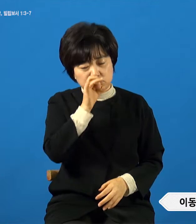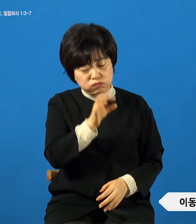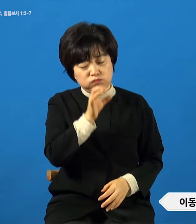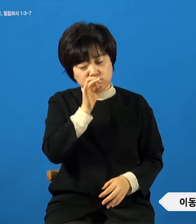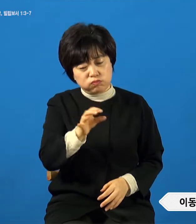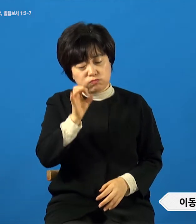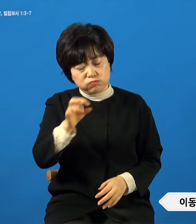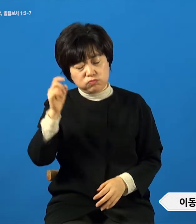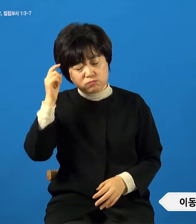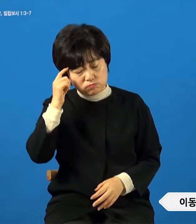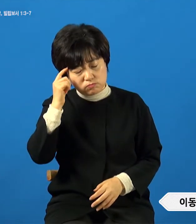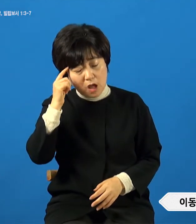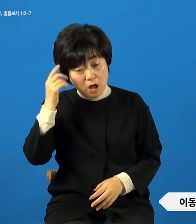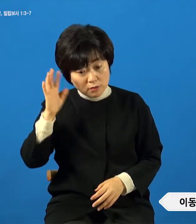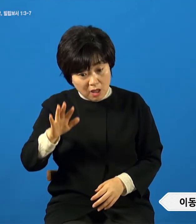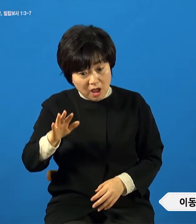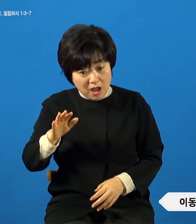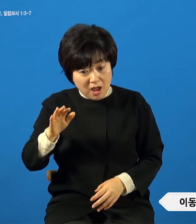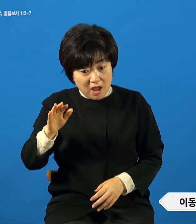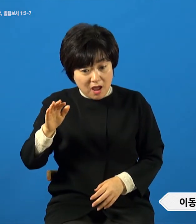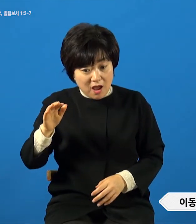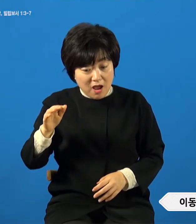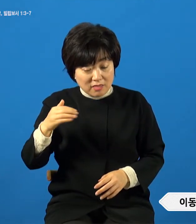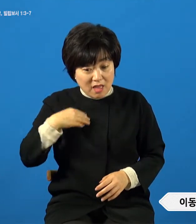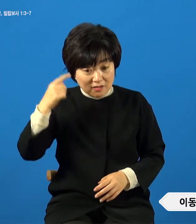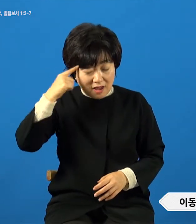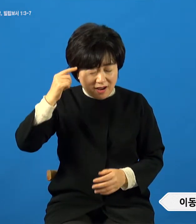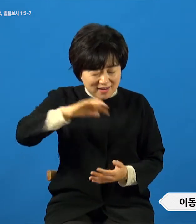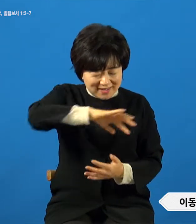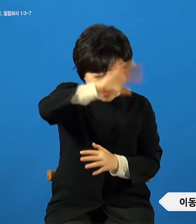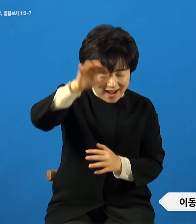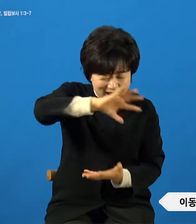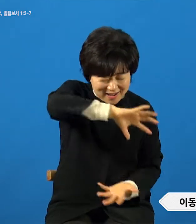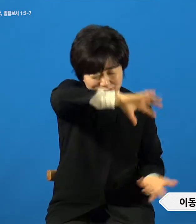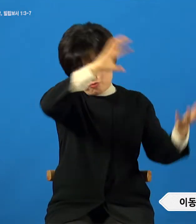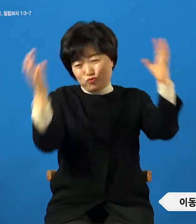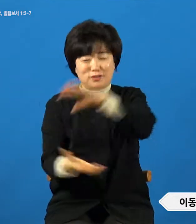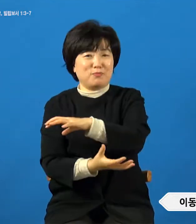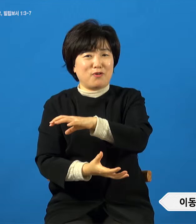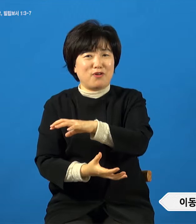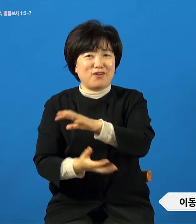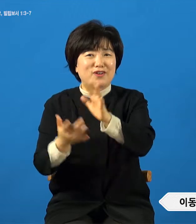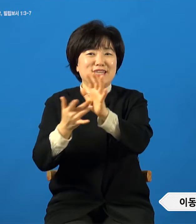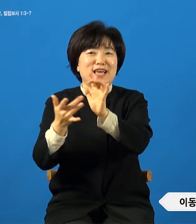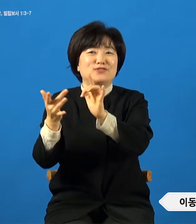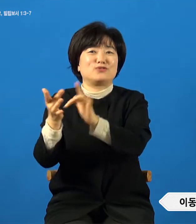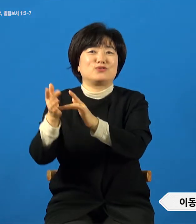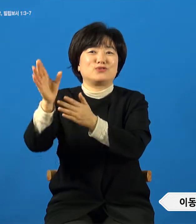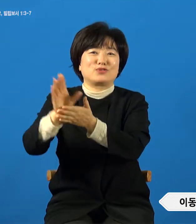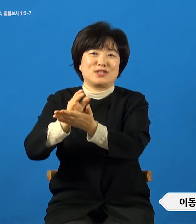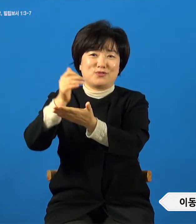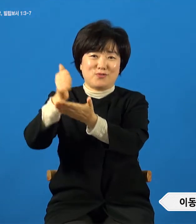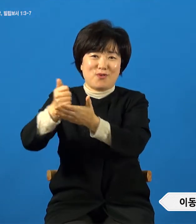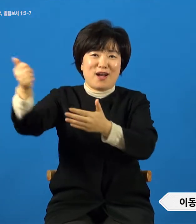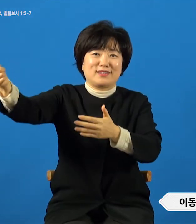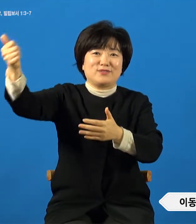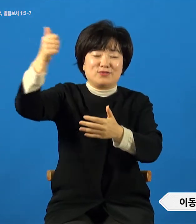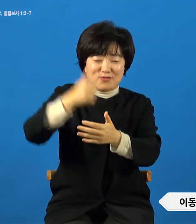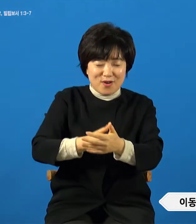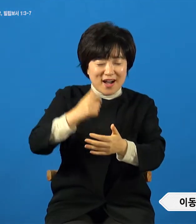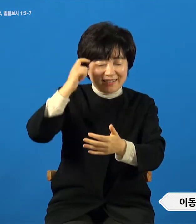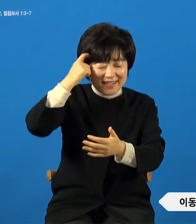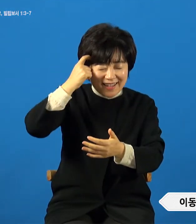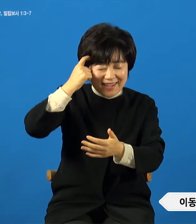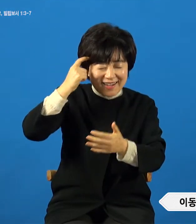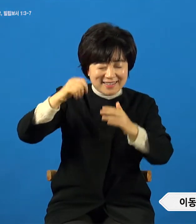그런데 한 분이 내 인생 속에 들어와 이런 모든 생각을 다 뒤집으셨다고. 그리스도가 들어오자, 하나님이 들어오자